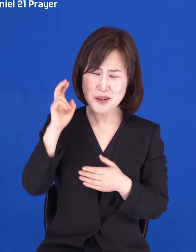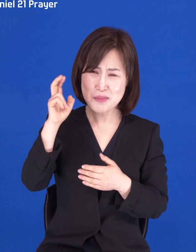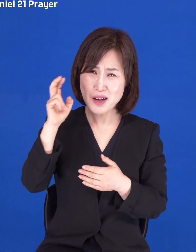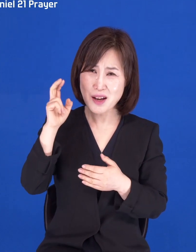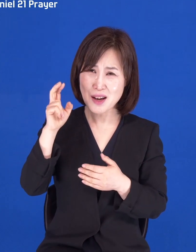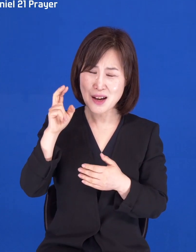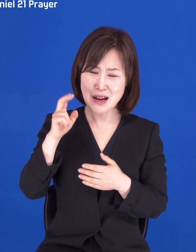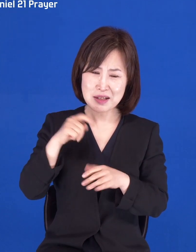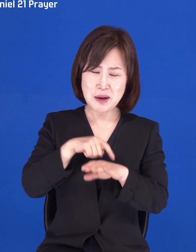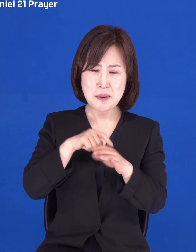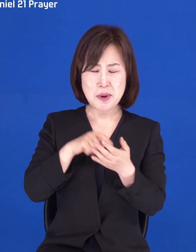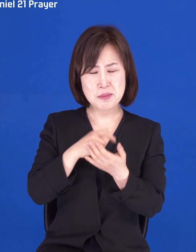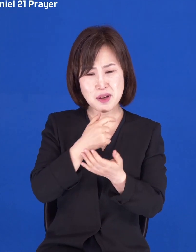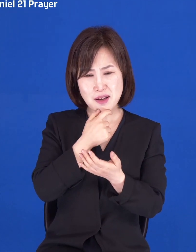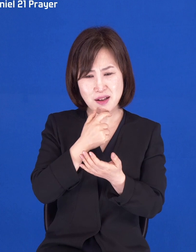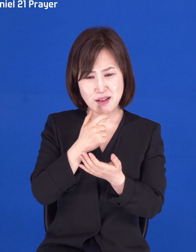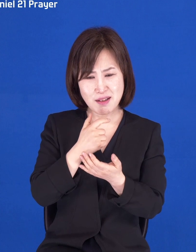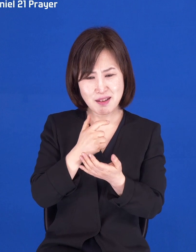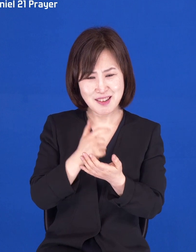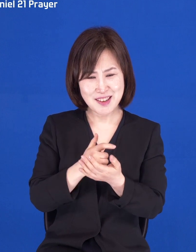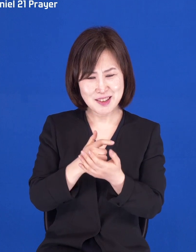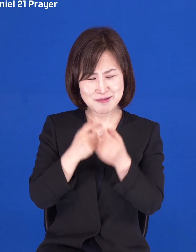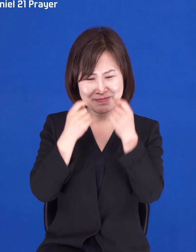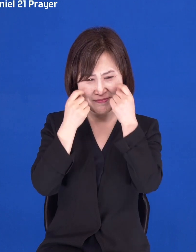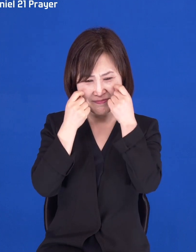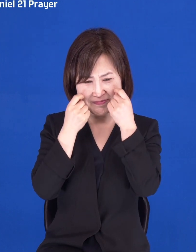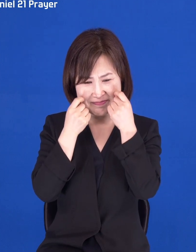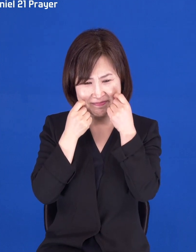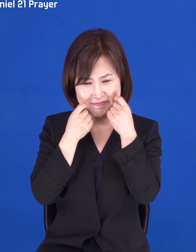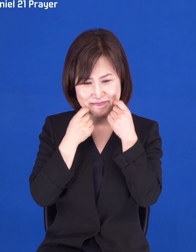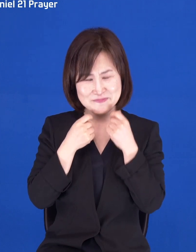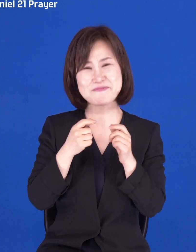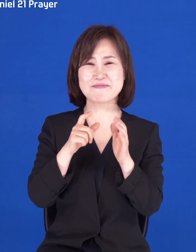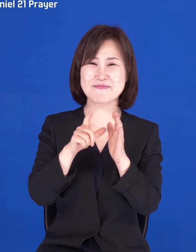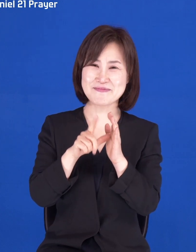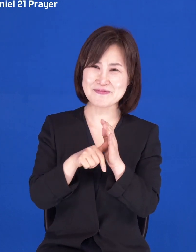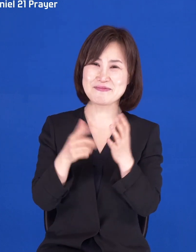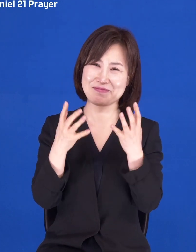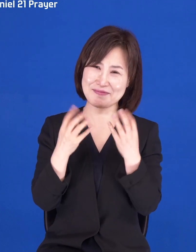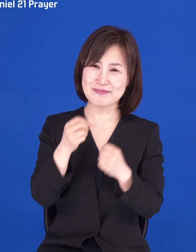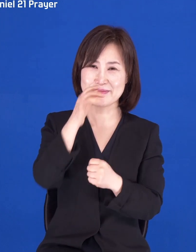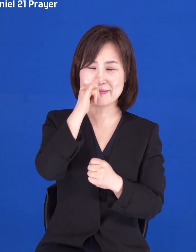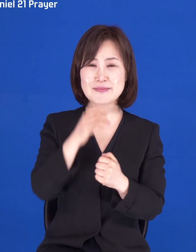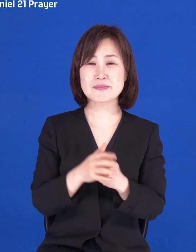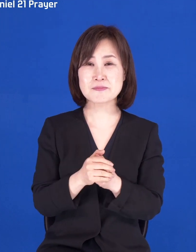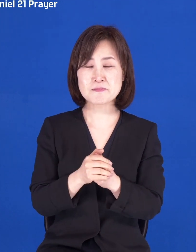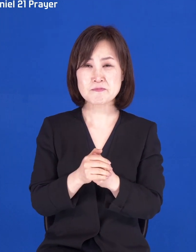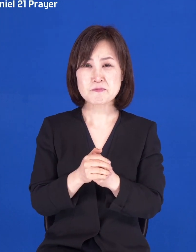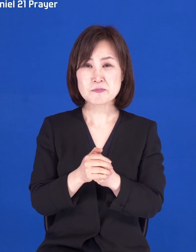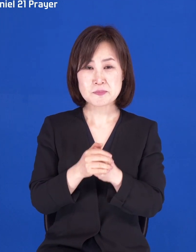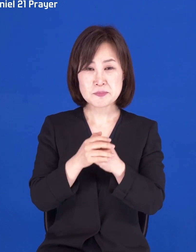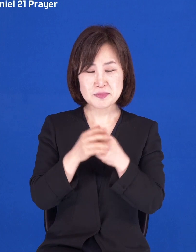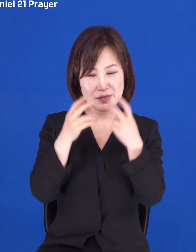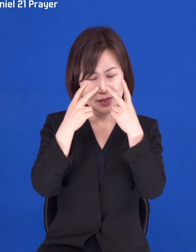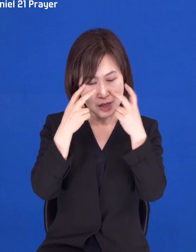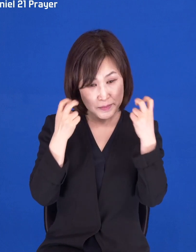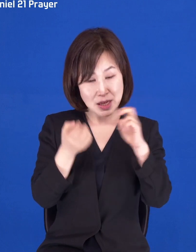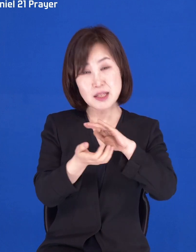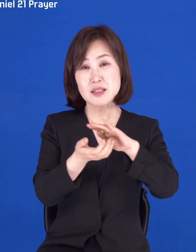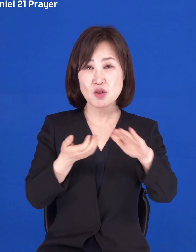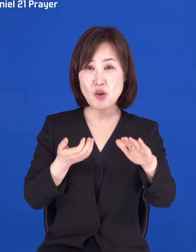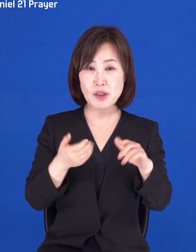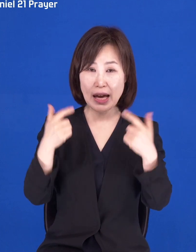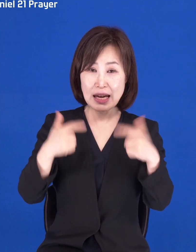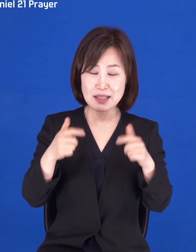마음이 뭉클하고 눈물을 흘릴 때가 종종 있습니다. 잠자리에 들기 전에는 이렇게